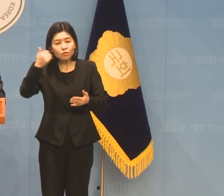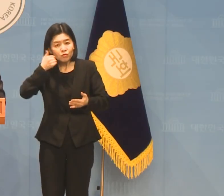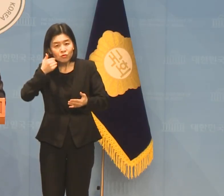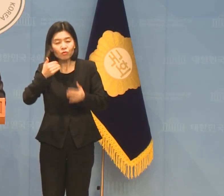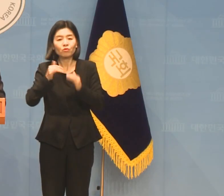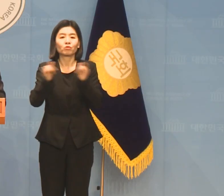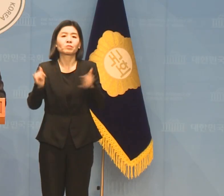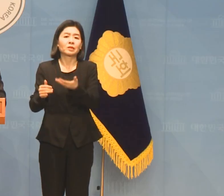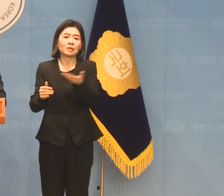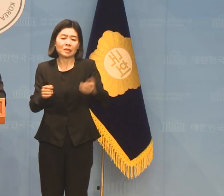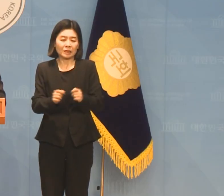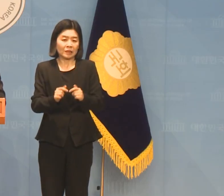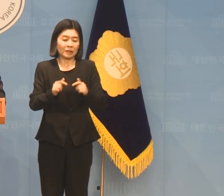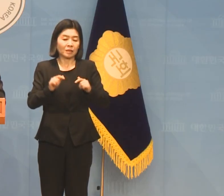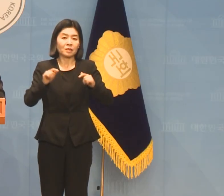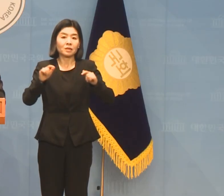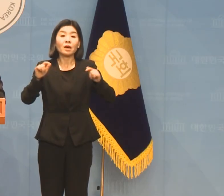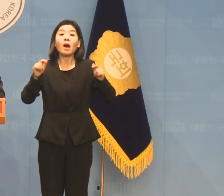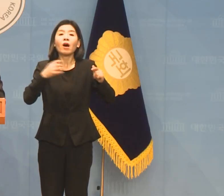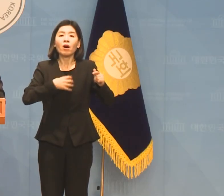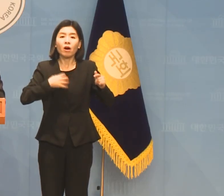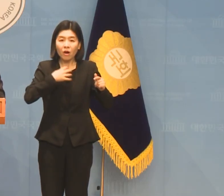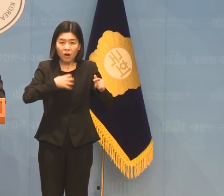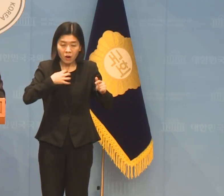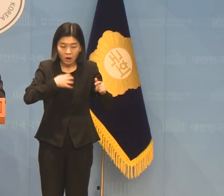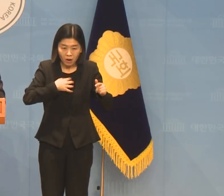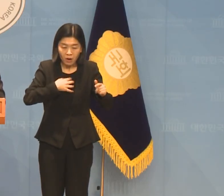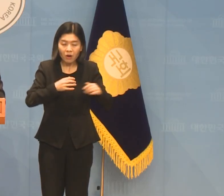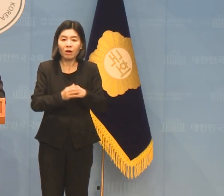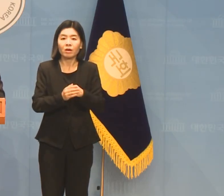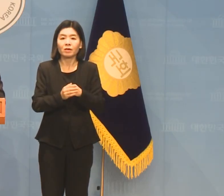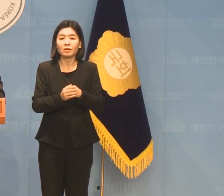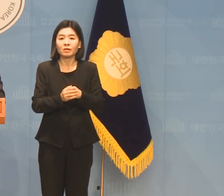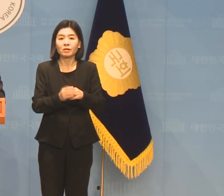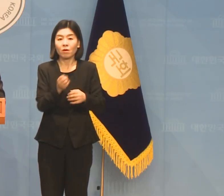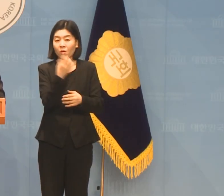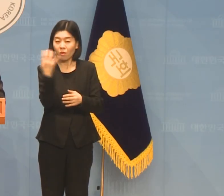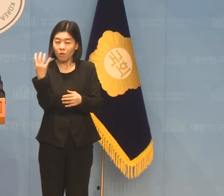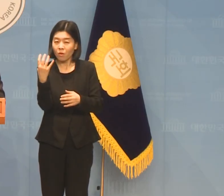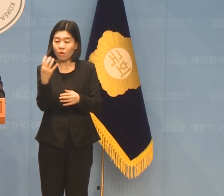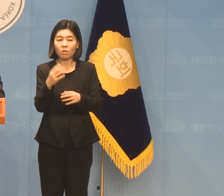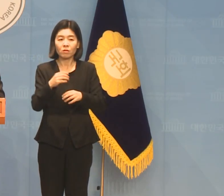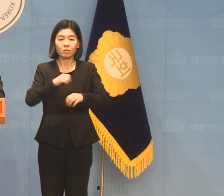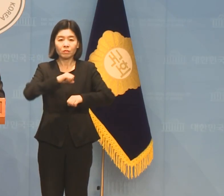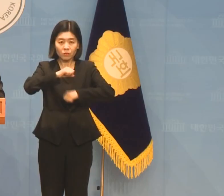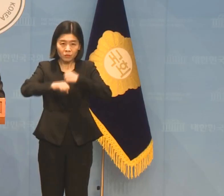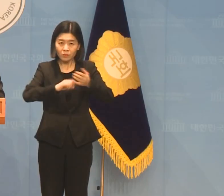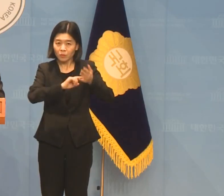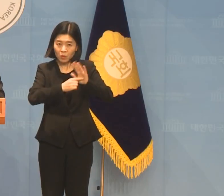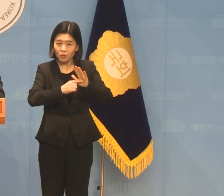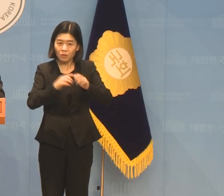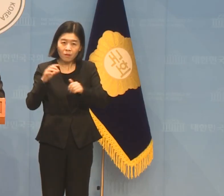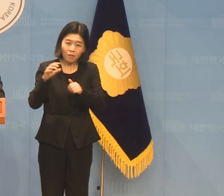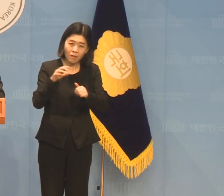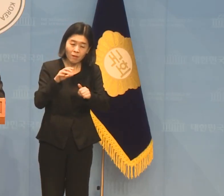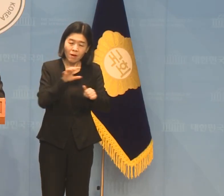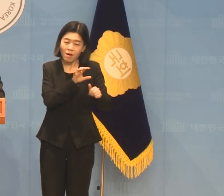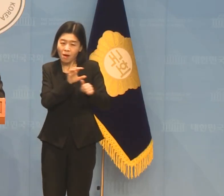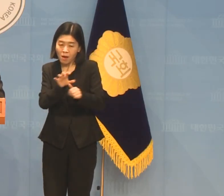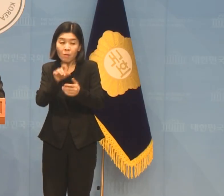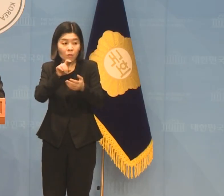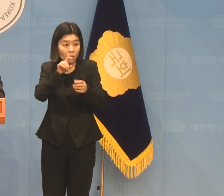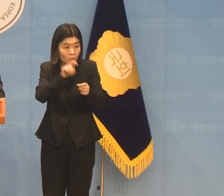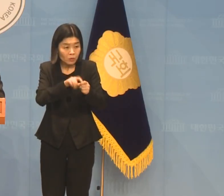더욱 늘어날 것으로 보고 이른바 입틀막 시도에 실질적으로 대응하기 위한